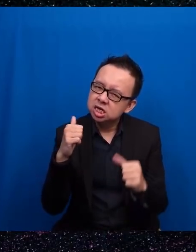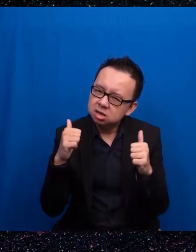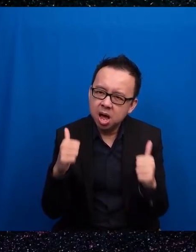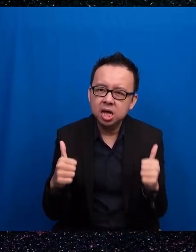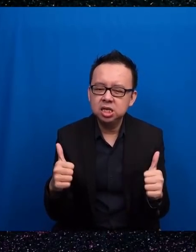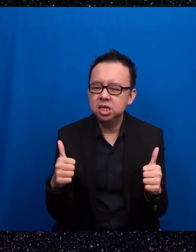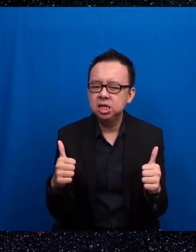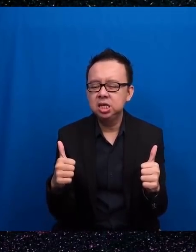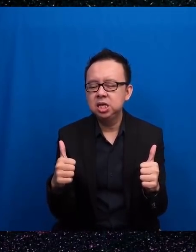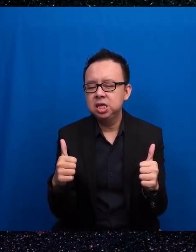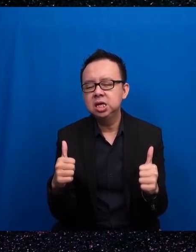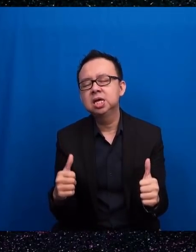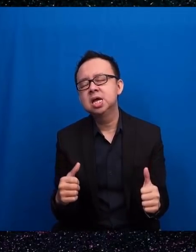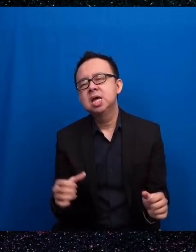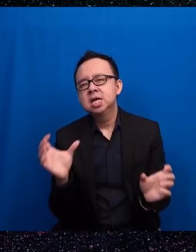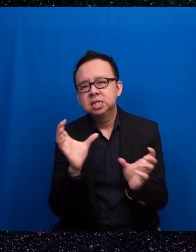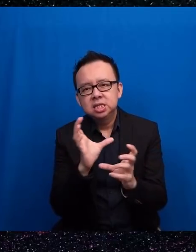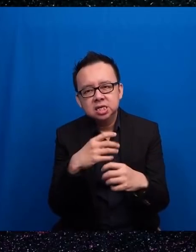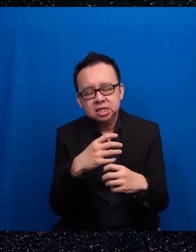yang terbaik